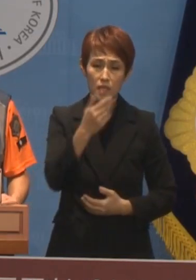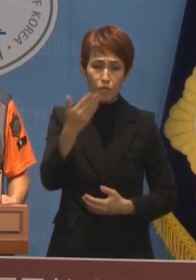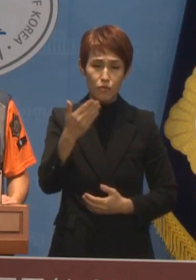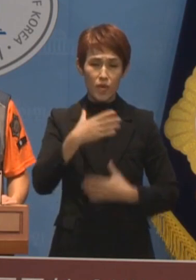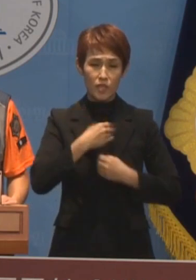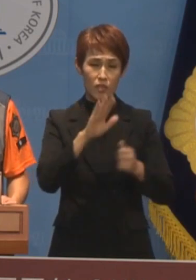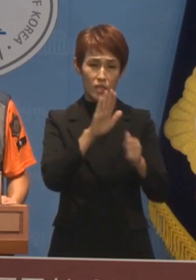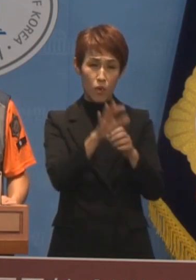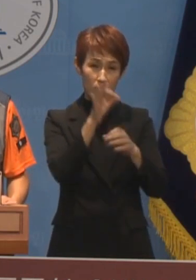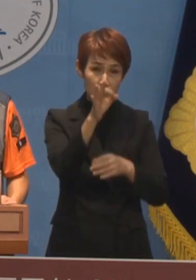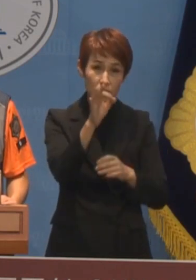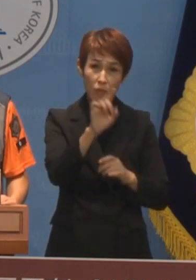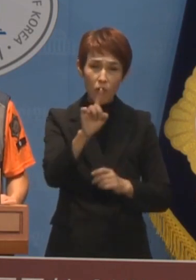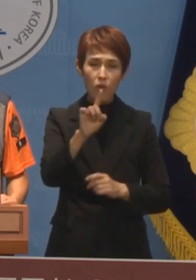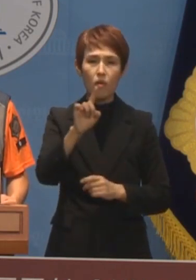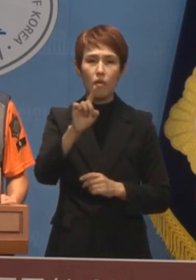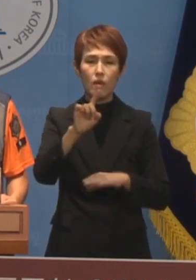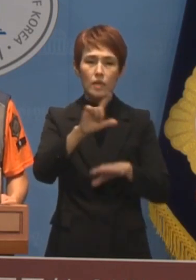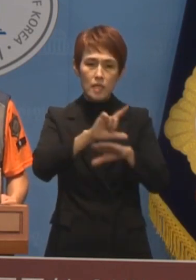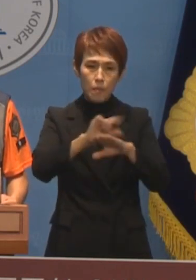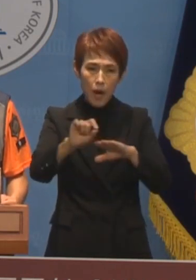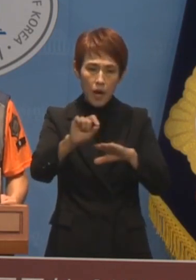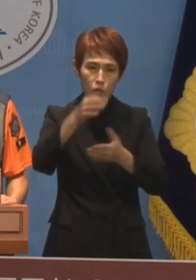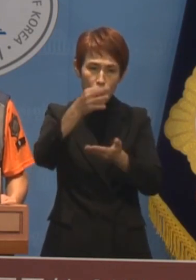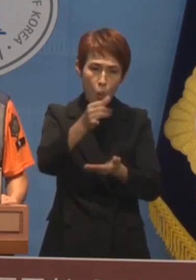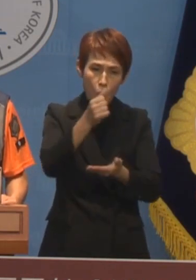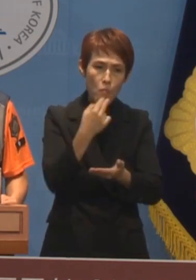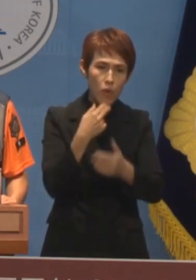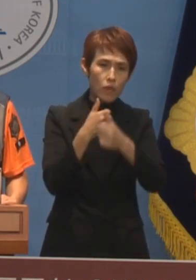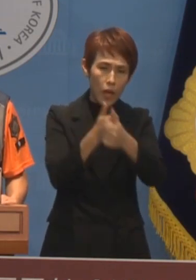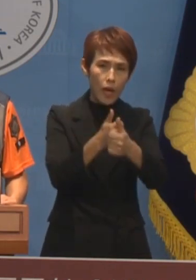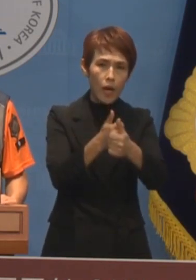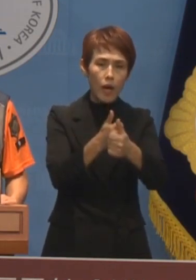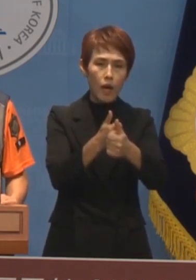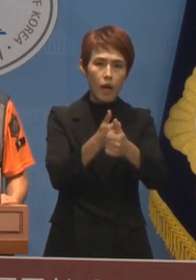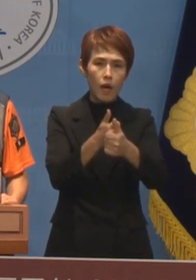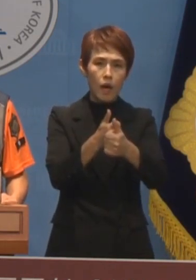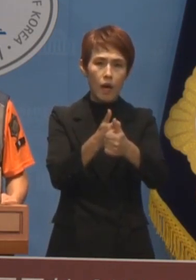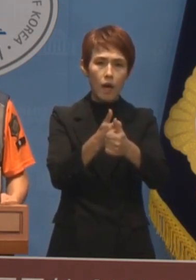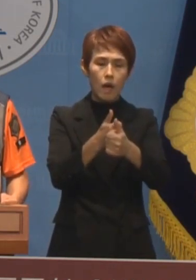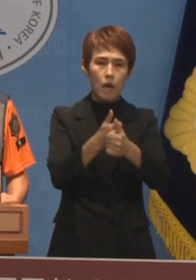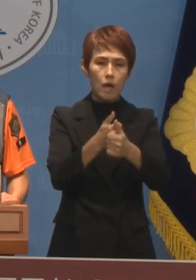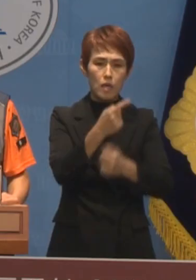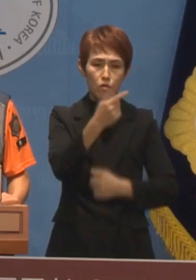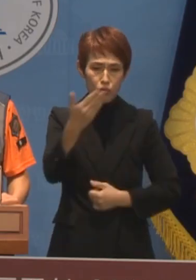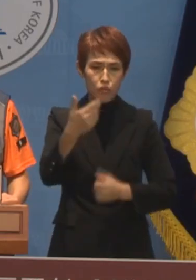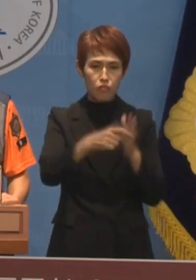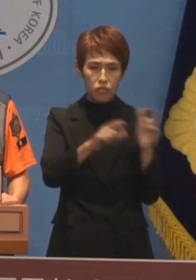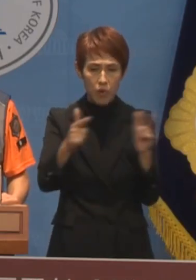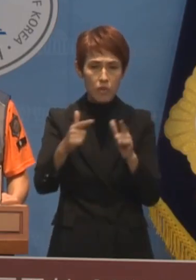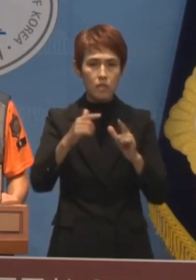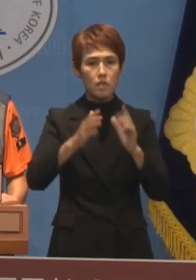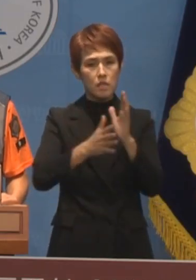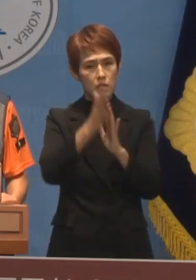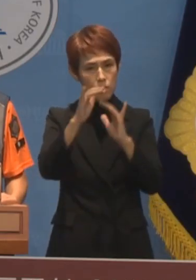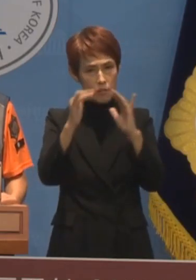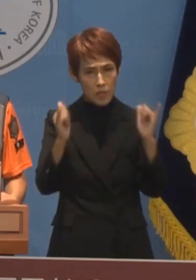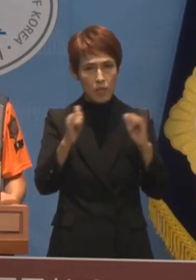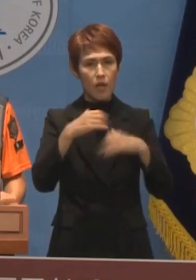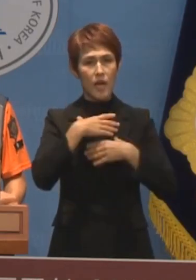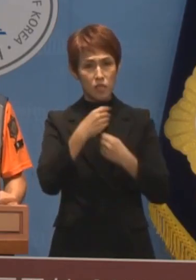소방안전교부세는 지방의 재정 자립도에 따라 시도 소방관들의 장비와 시민의 안전이 달라지는 것을